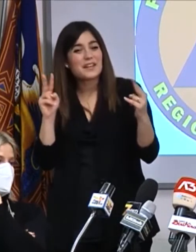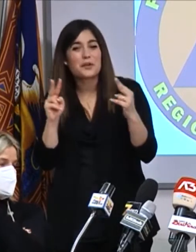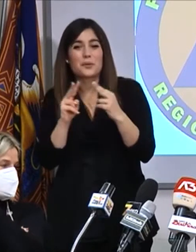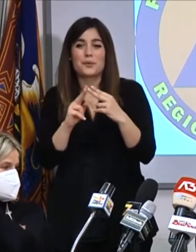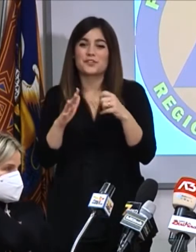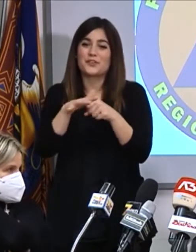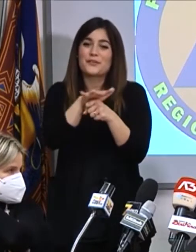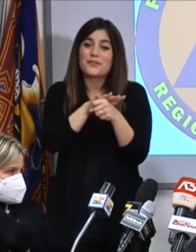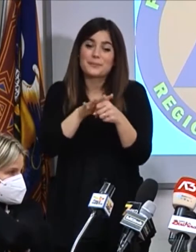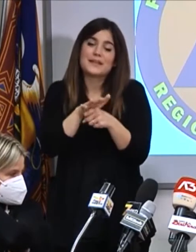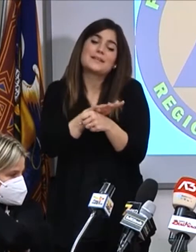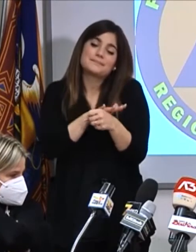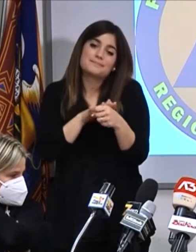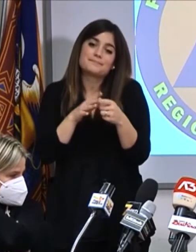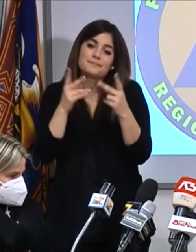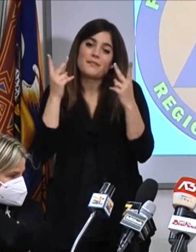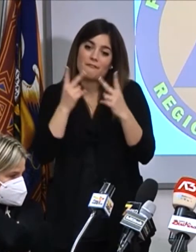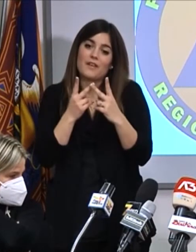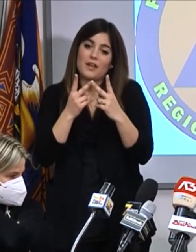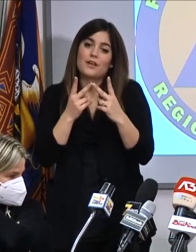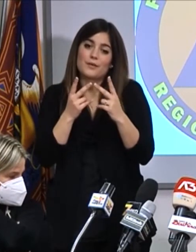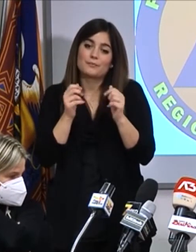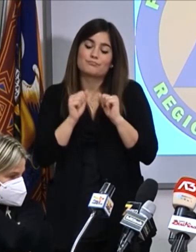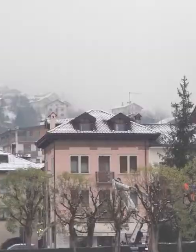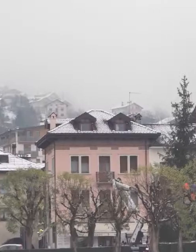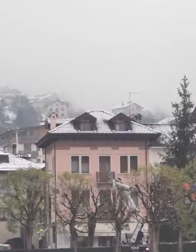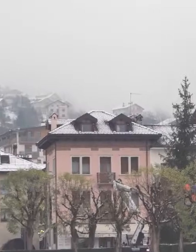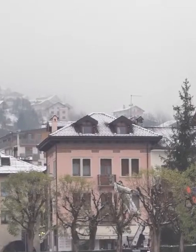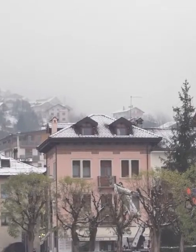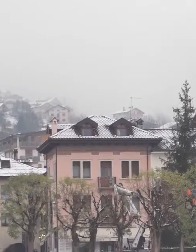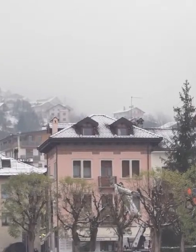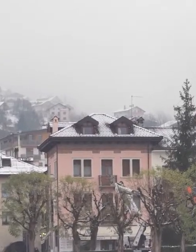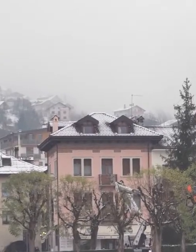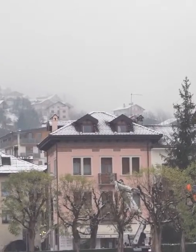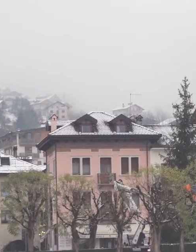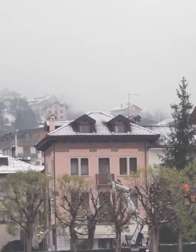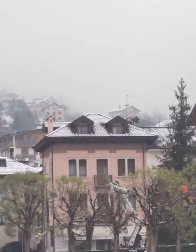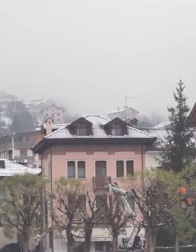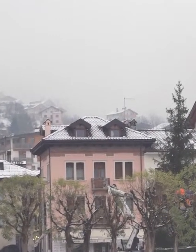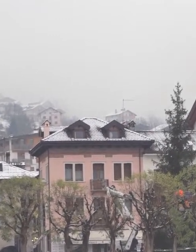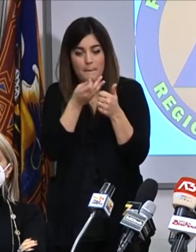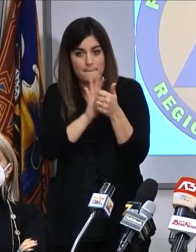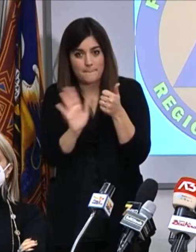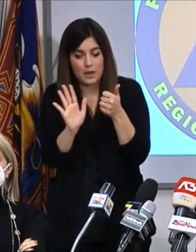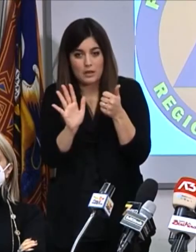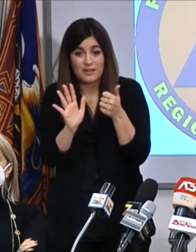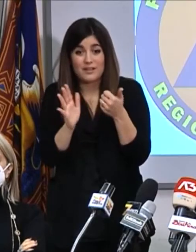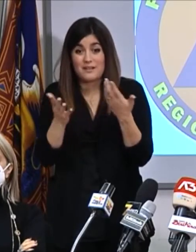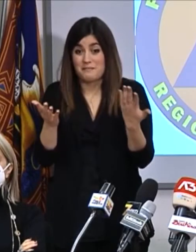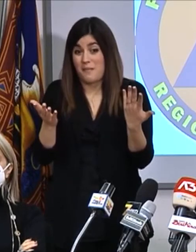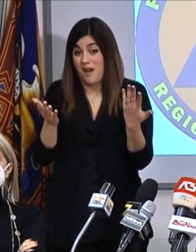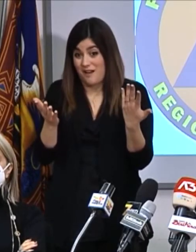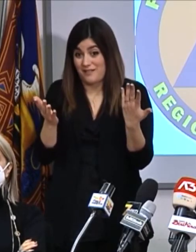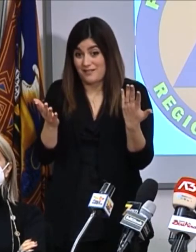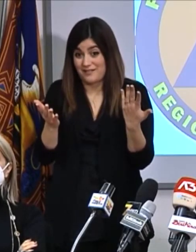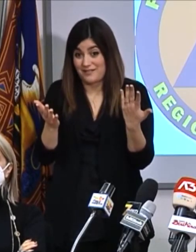possa rappresentare un minimo elemento di rischio soprattutto se non si rispettano le regole ma che da qui si dica che